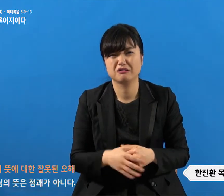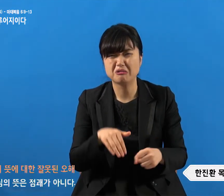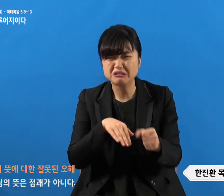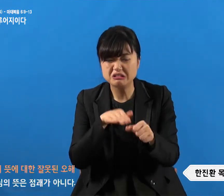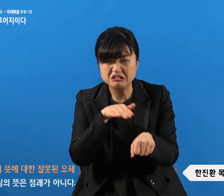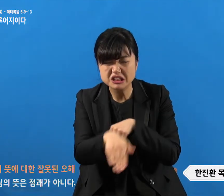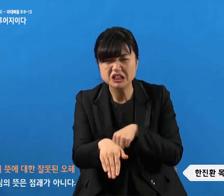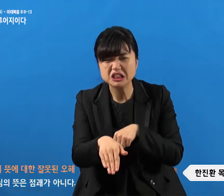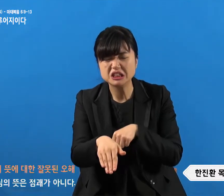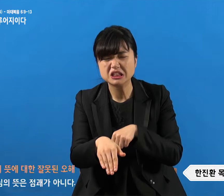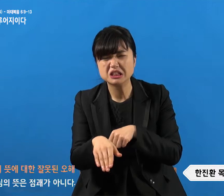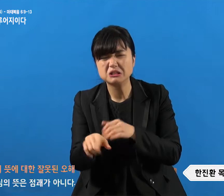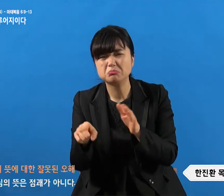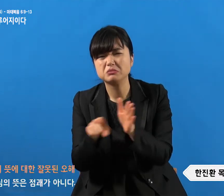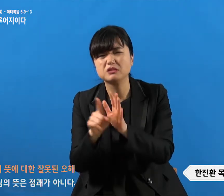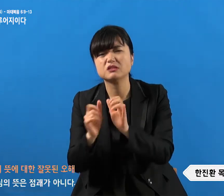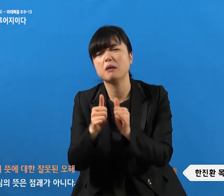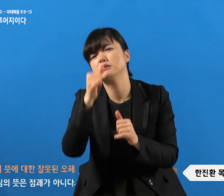기대하는 사람이 있습니다.